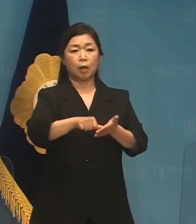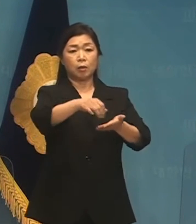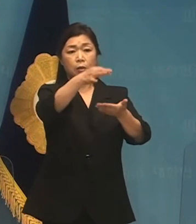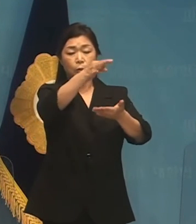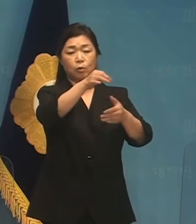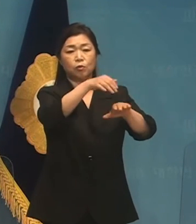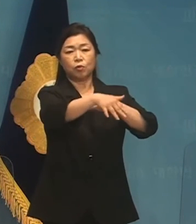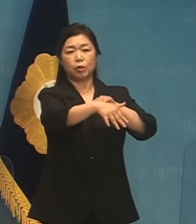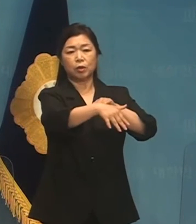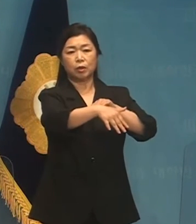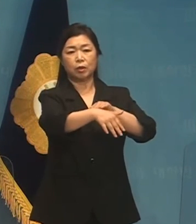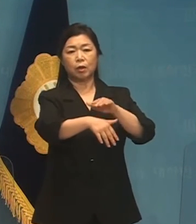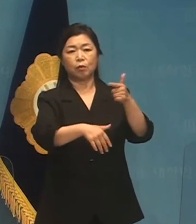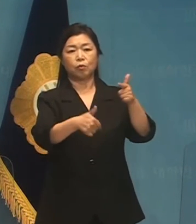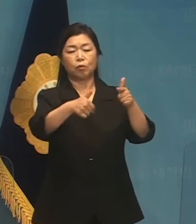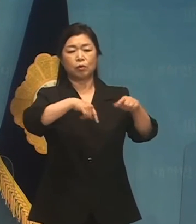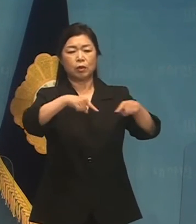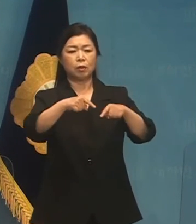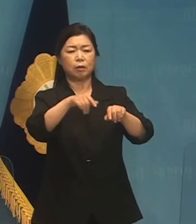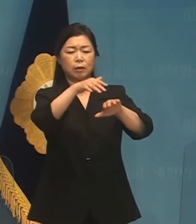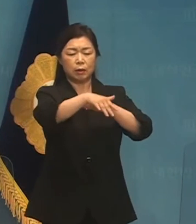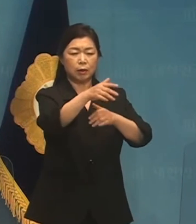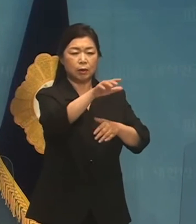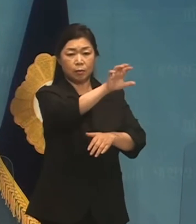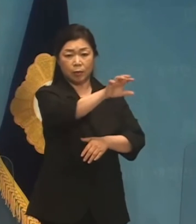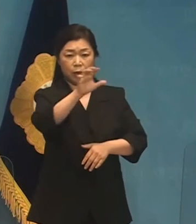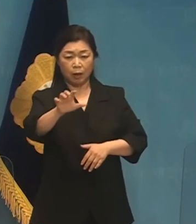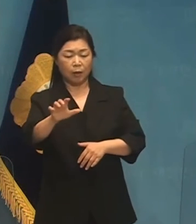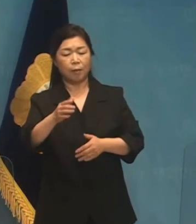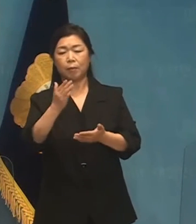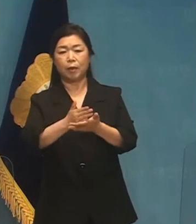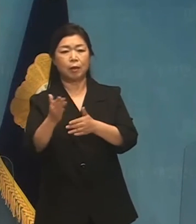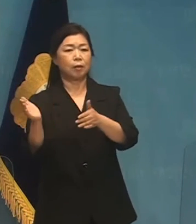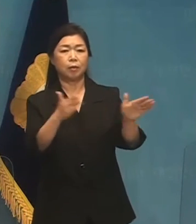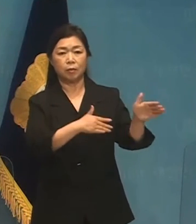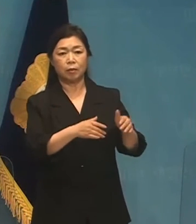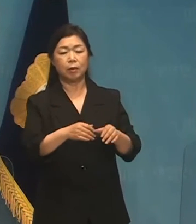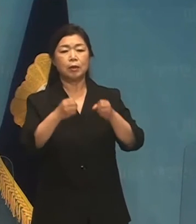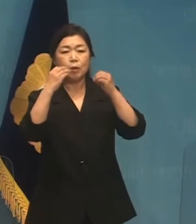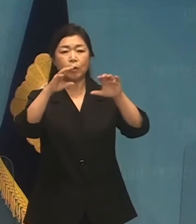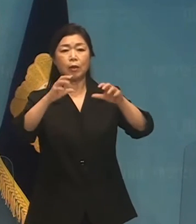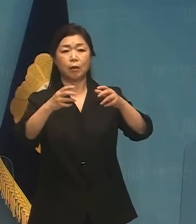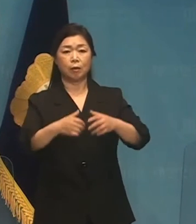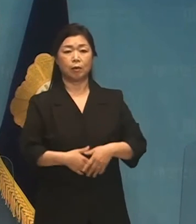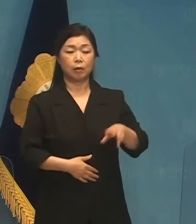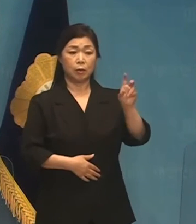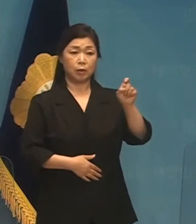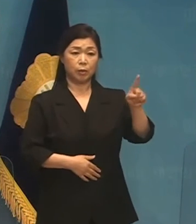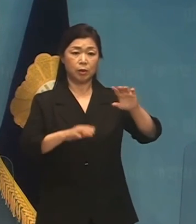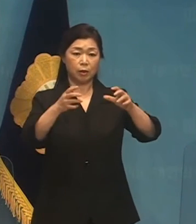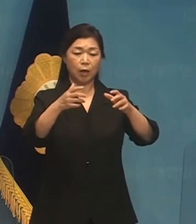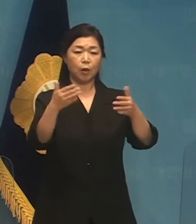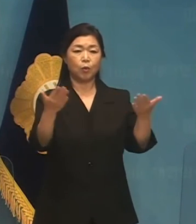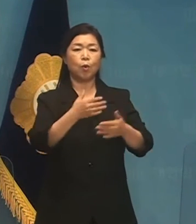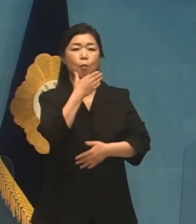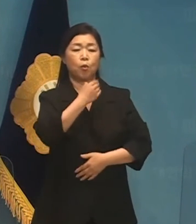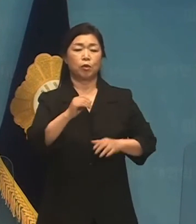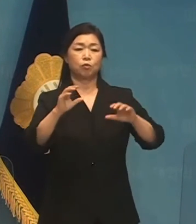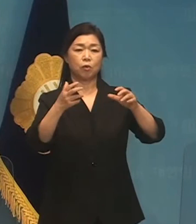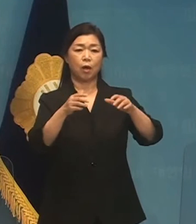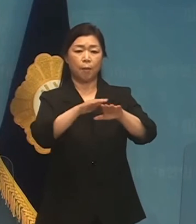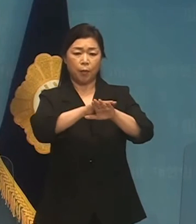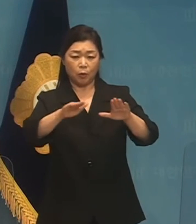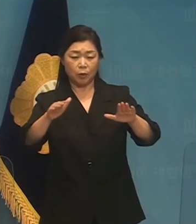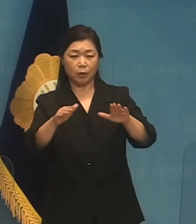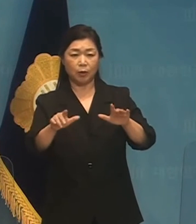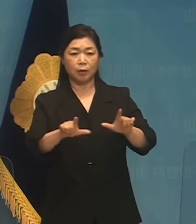자본주의와 제6공화국 질서를 넘은 다음 나라, 21세기 노동복지국가,